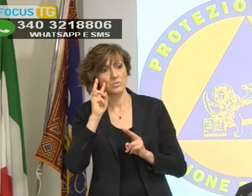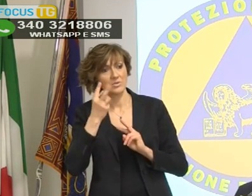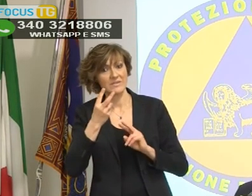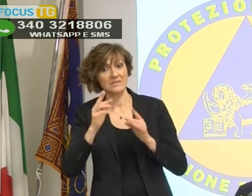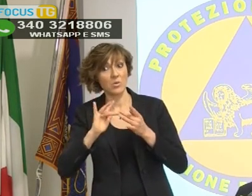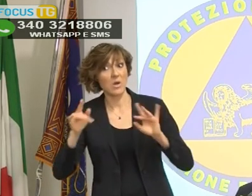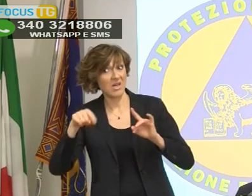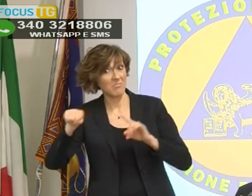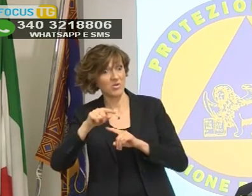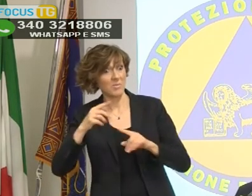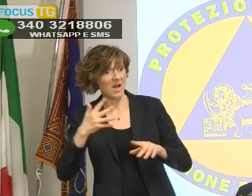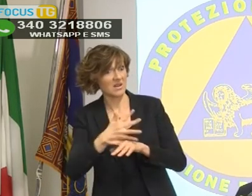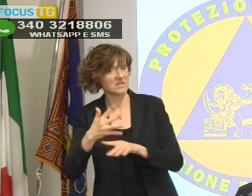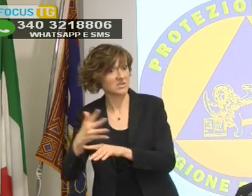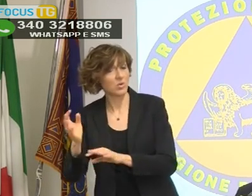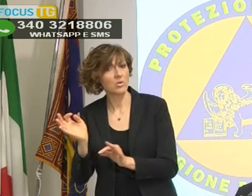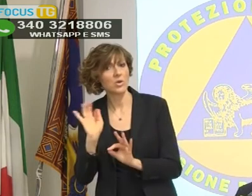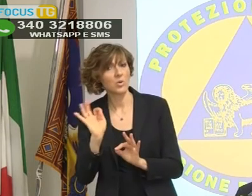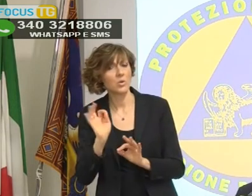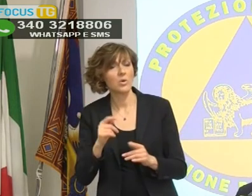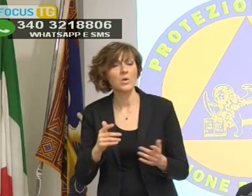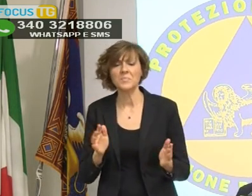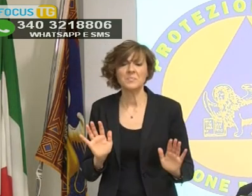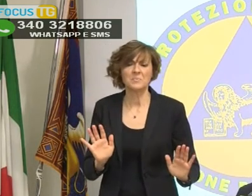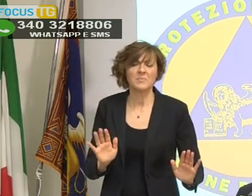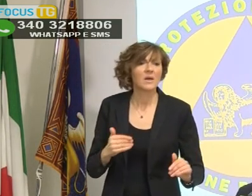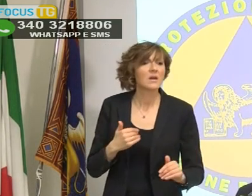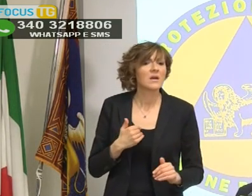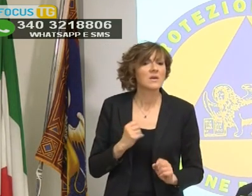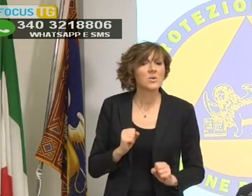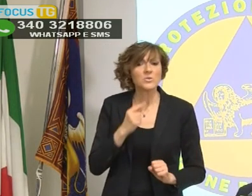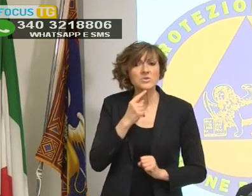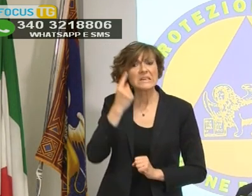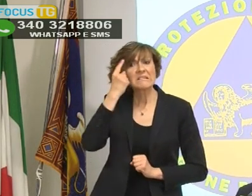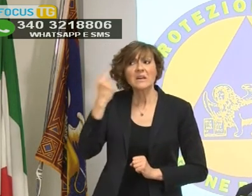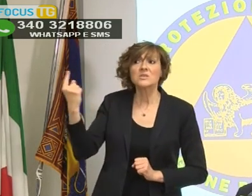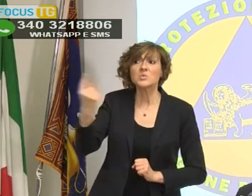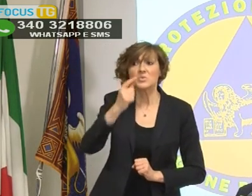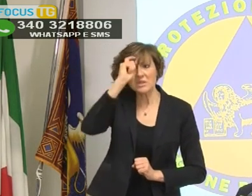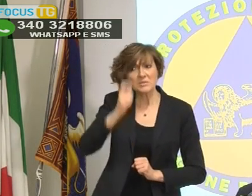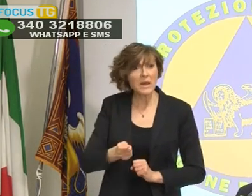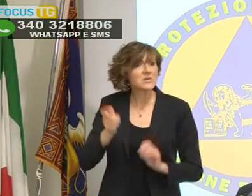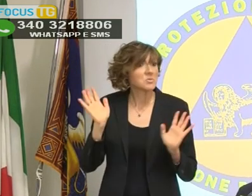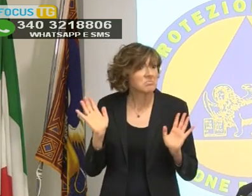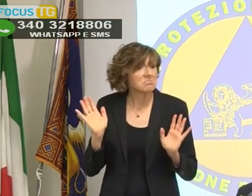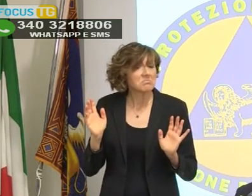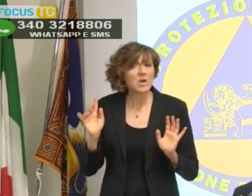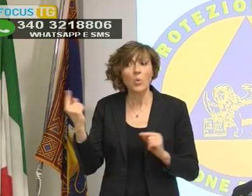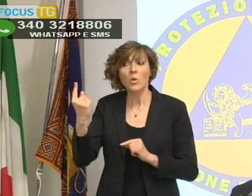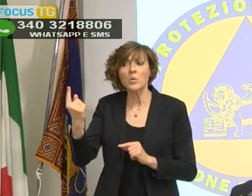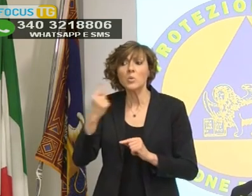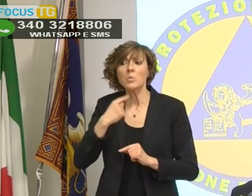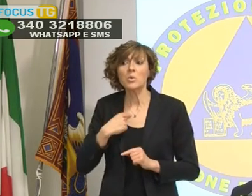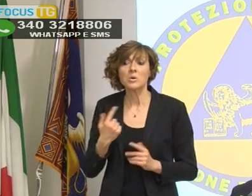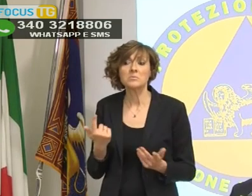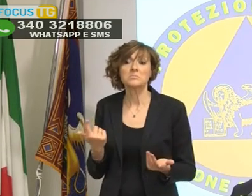sì, ma non guardi, cioè, a me, io posso dire, io rispetto le idee di tutti, anche di chi dice io voglio fare una vita, ma